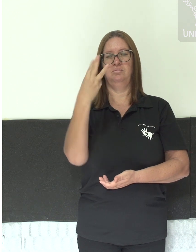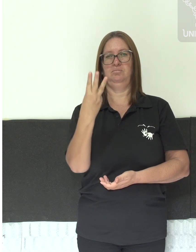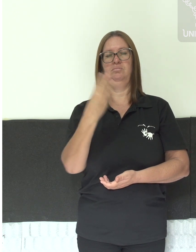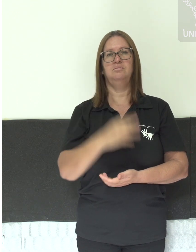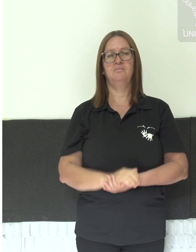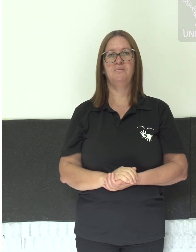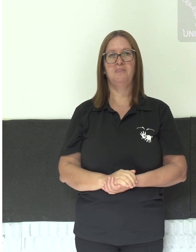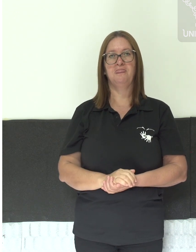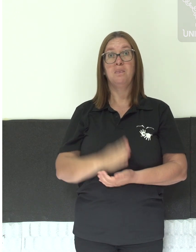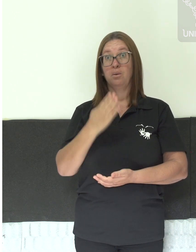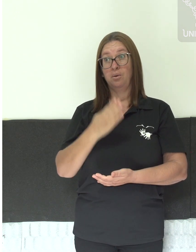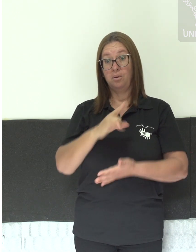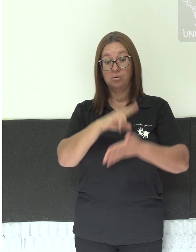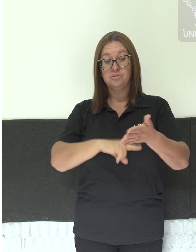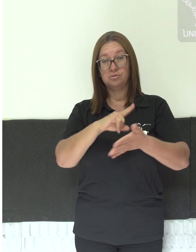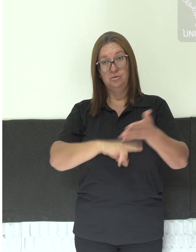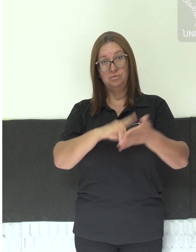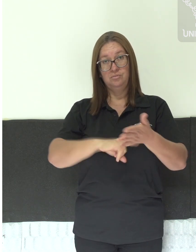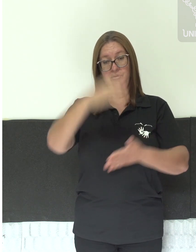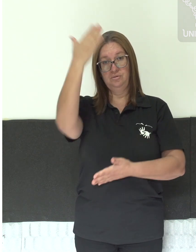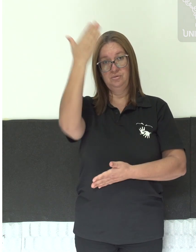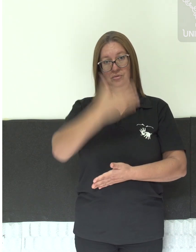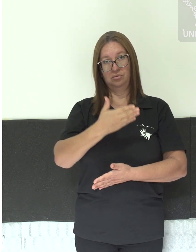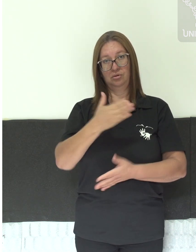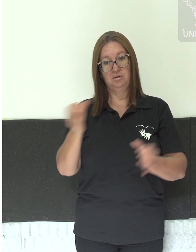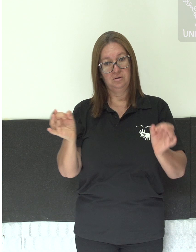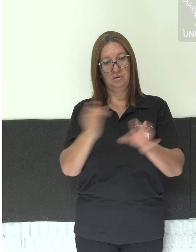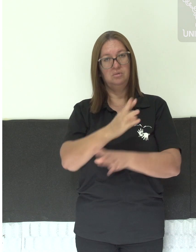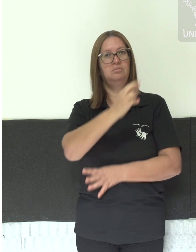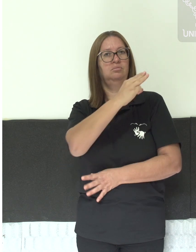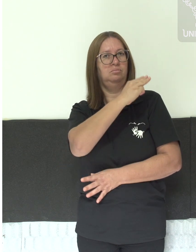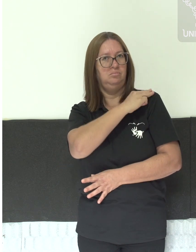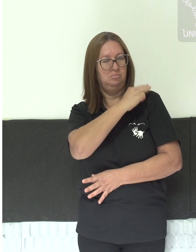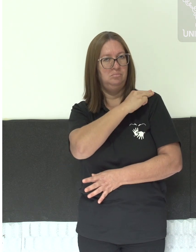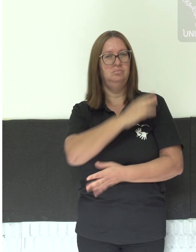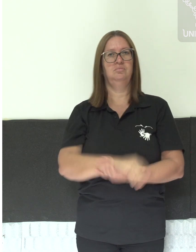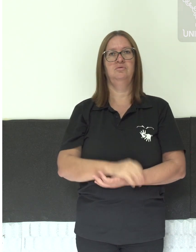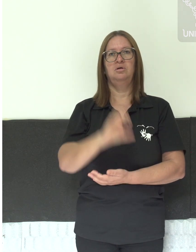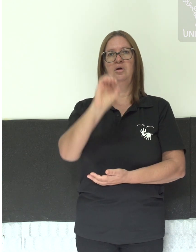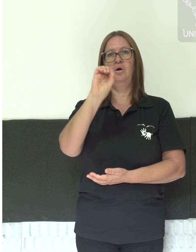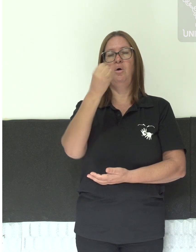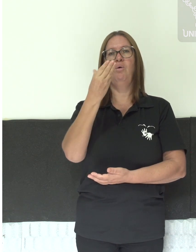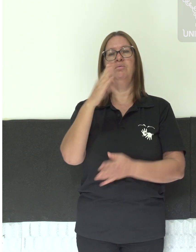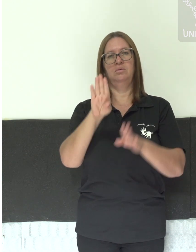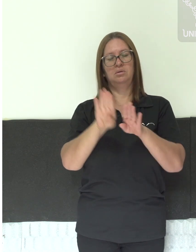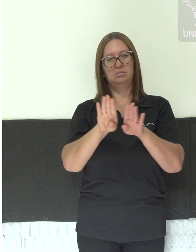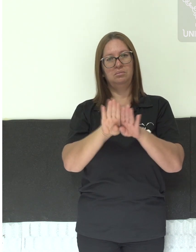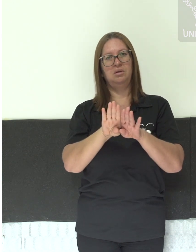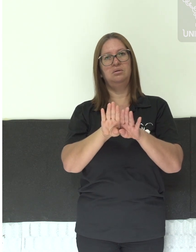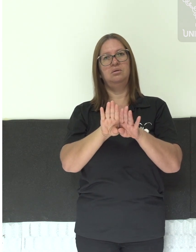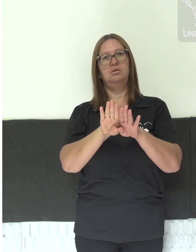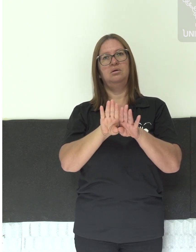7.3.4.3 Os documentos comprobatórios da conclusão do ensino médio ou equivalente